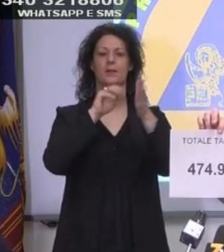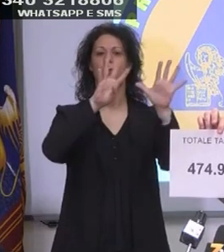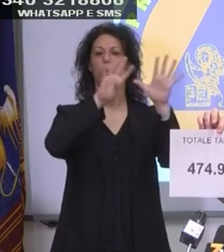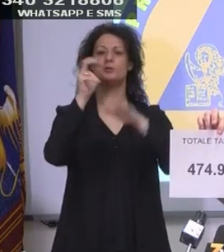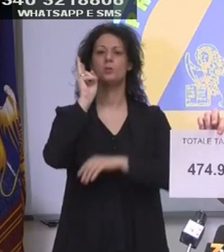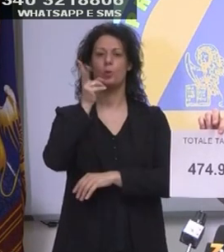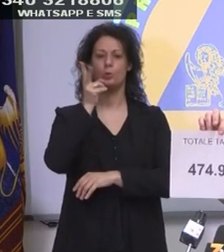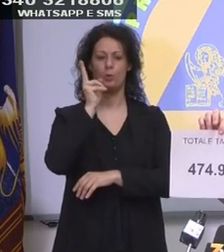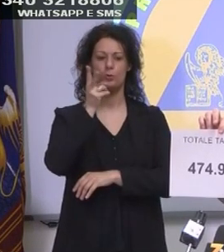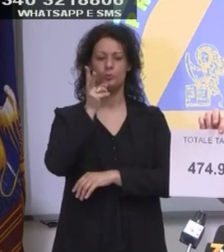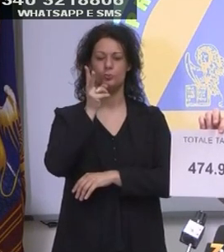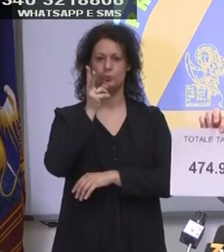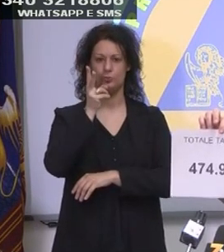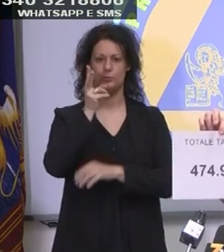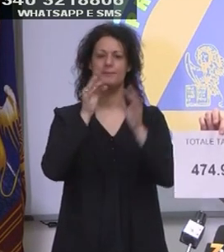474.912